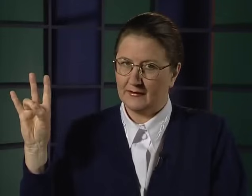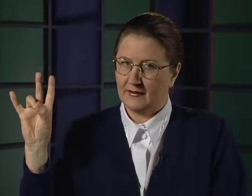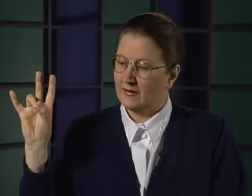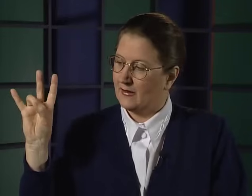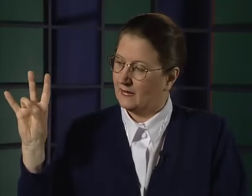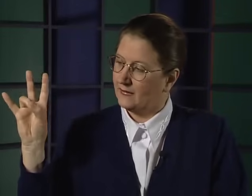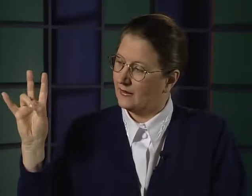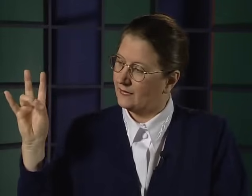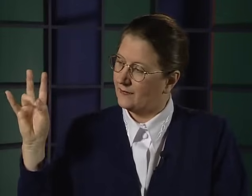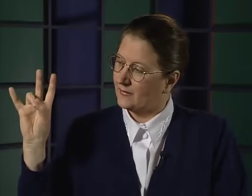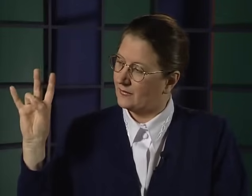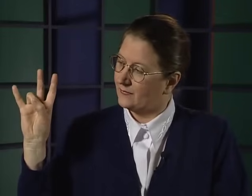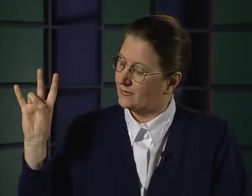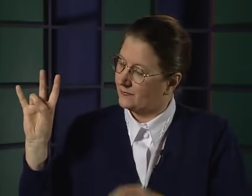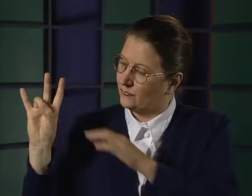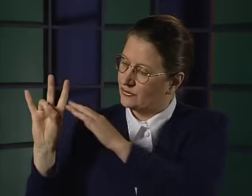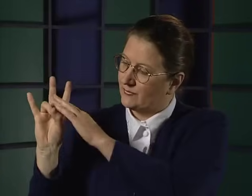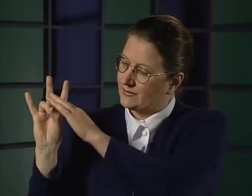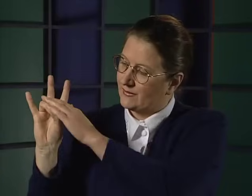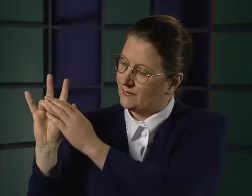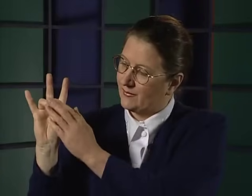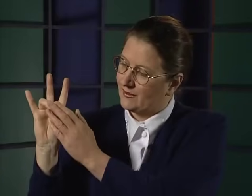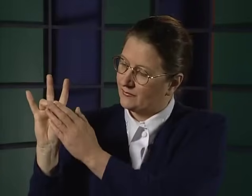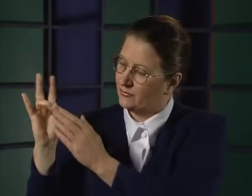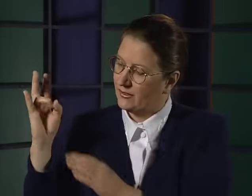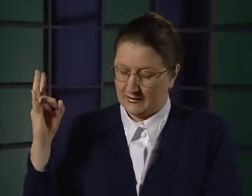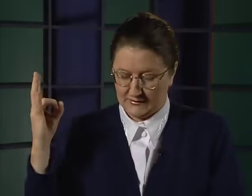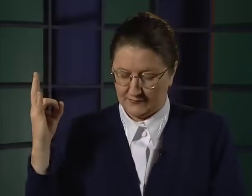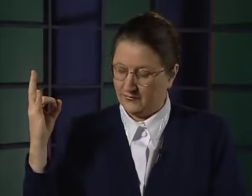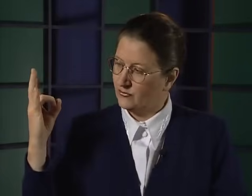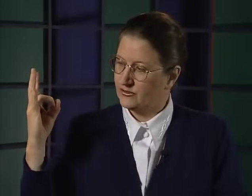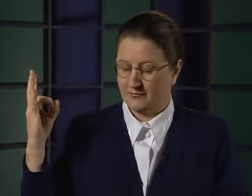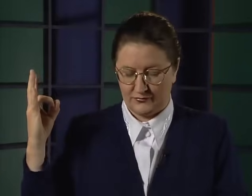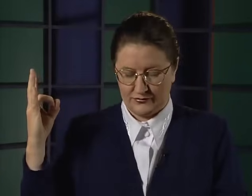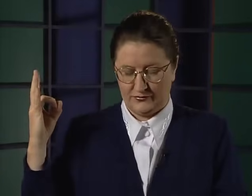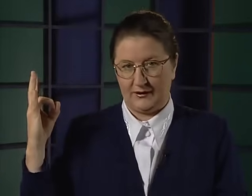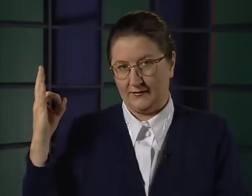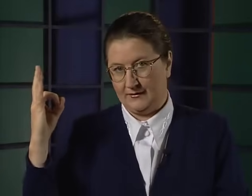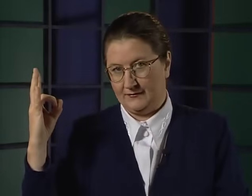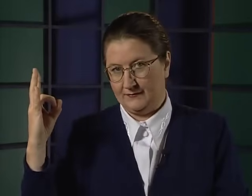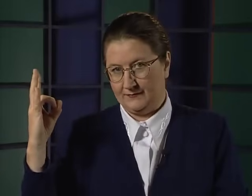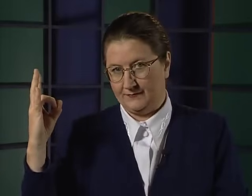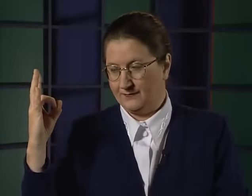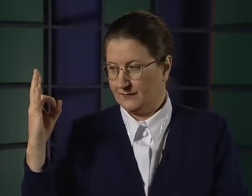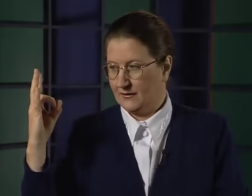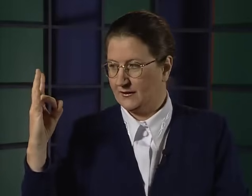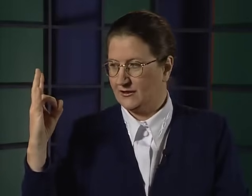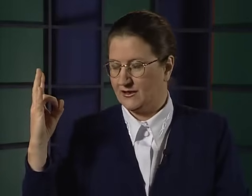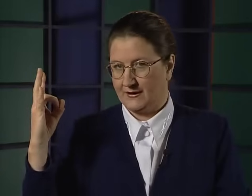Н. Она. Можете у вас, она непонятна будет. Вы можете повернуть ее так. Н. И также Р.